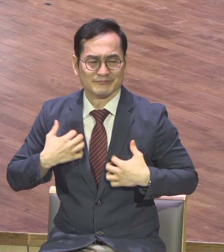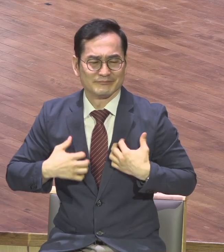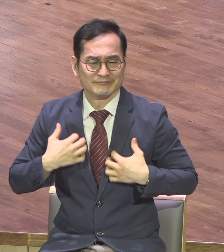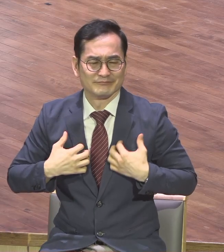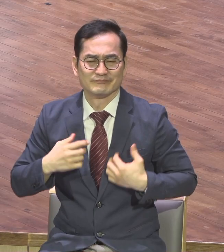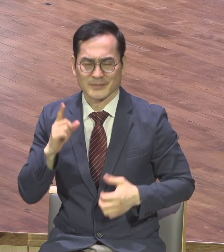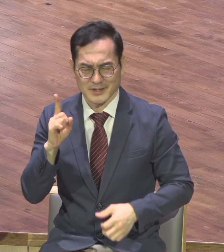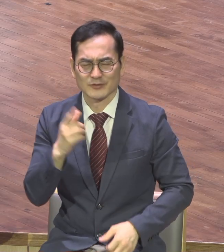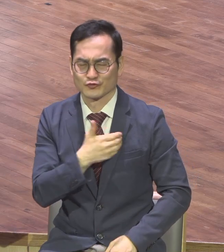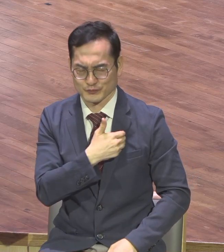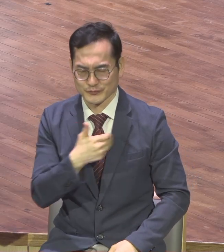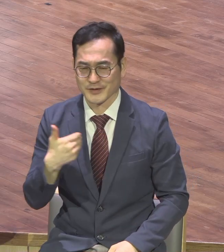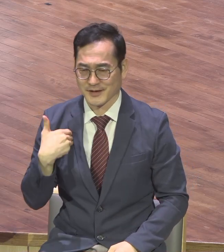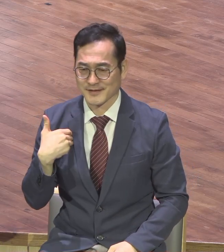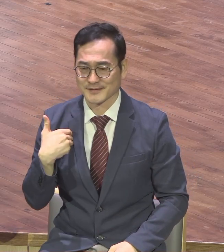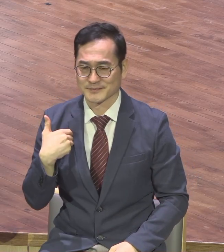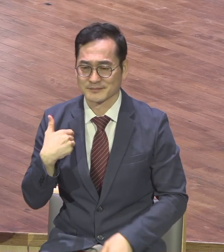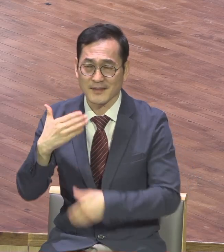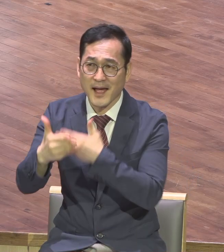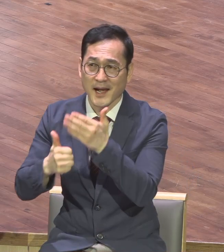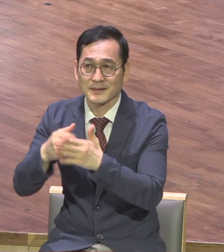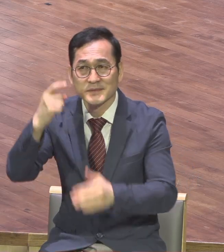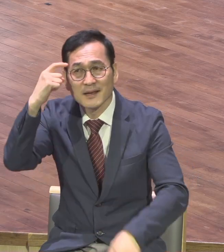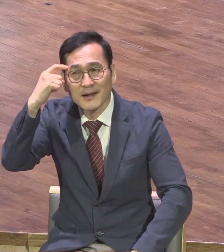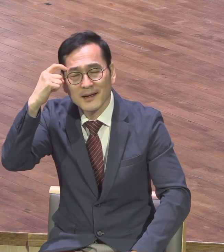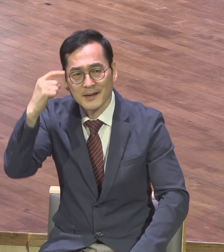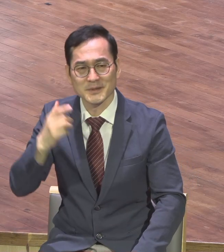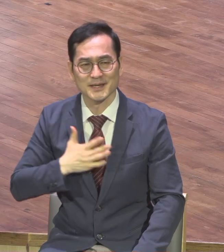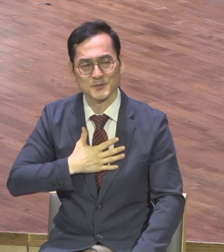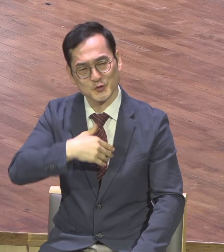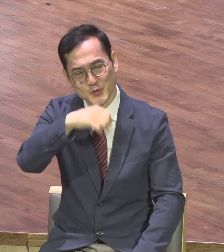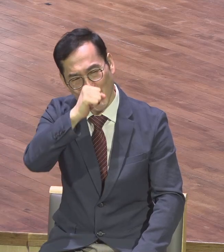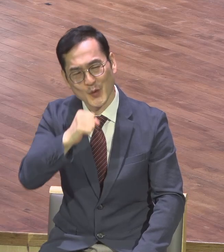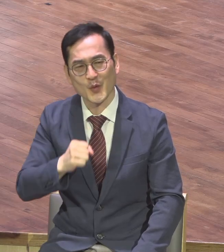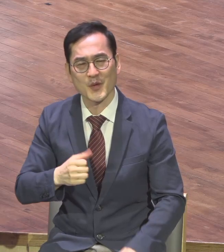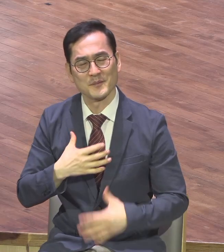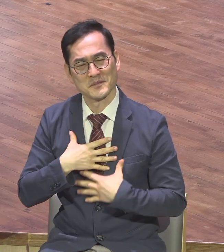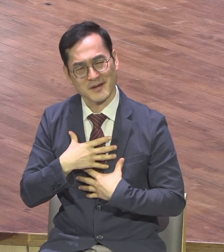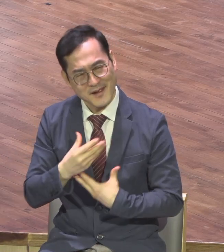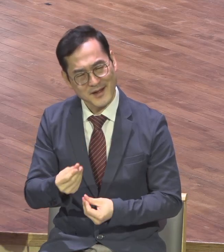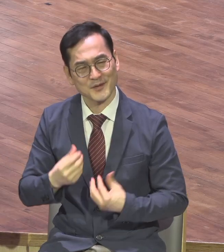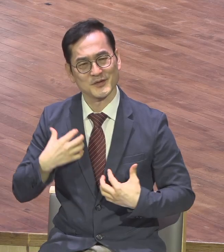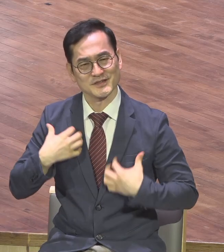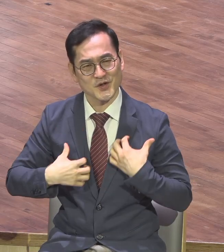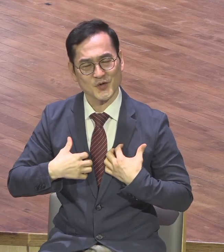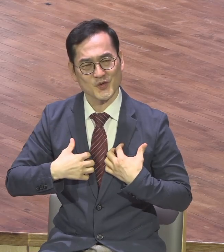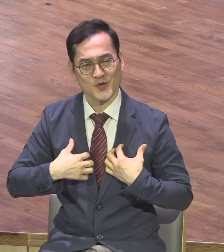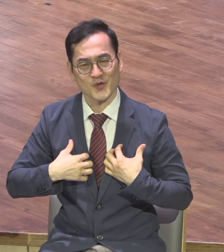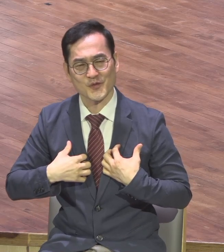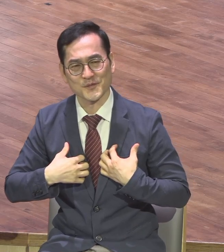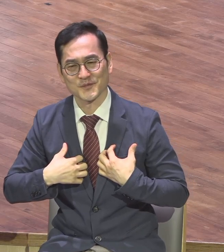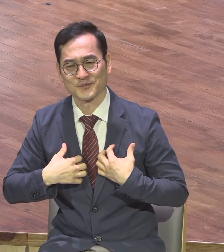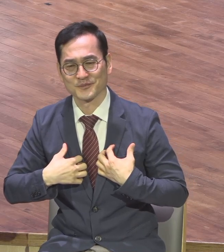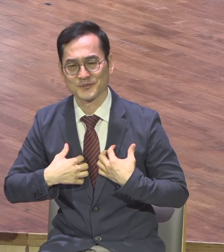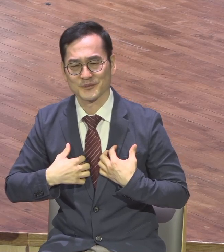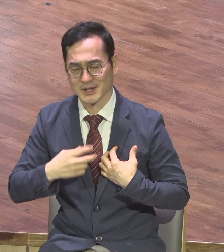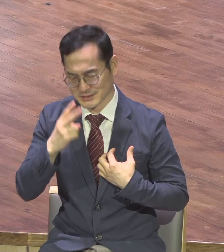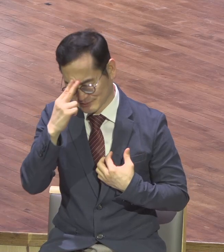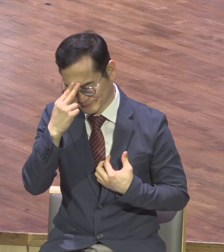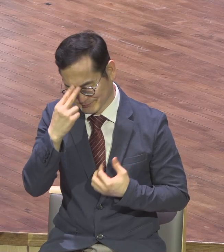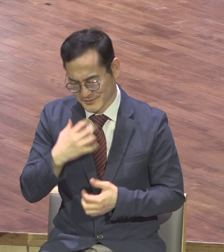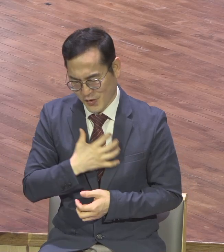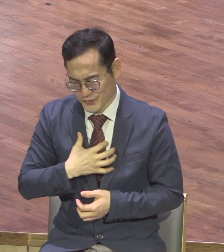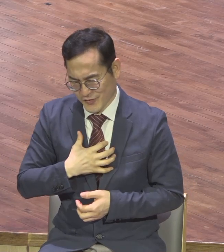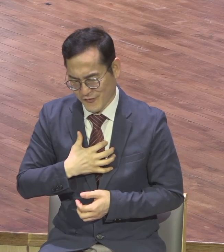자체만으로 하나님을 생각하면 왠지 기분이 좋고 편안하고 모든 근심 걱정이 사라지는 이런